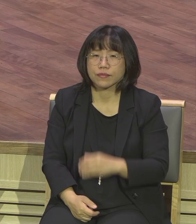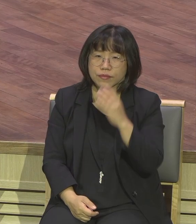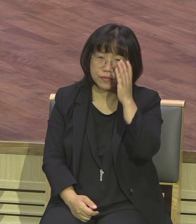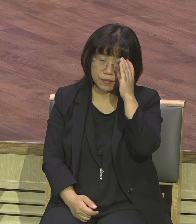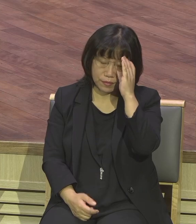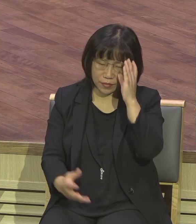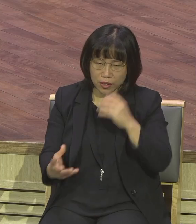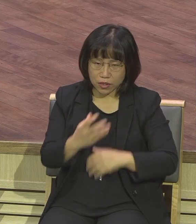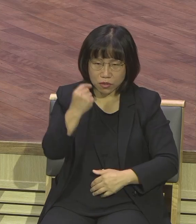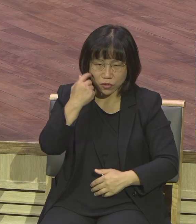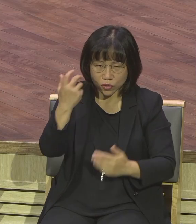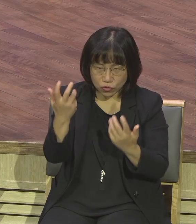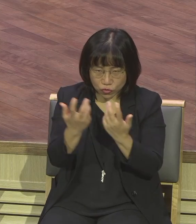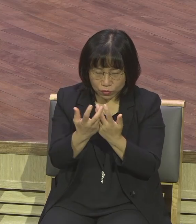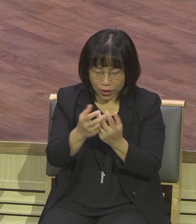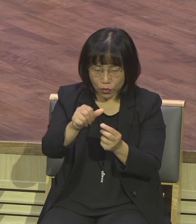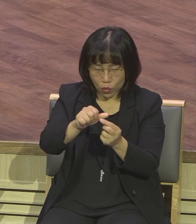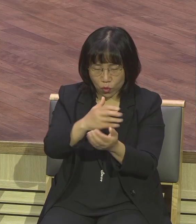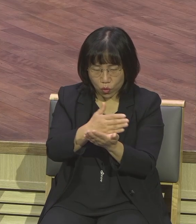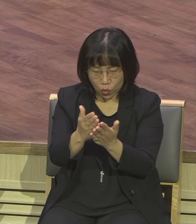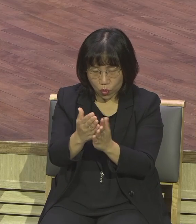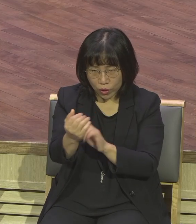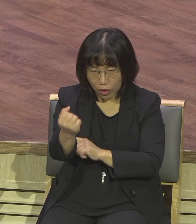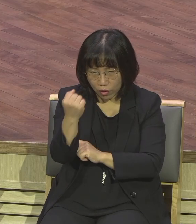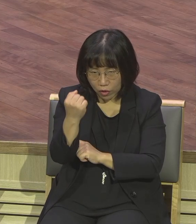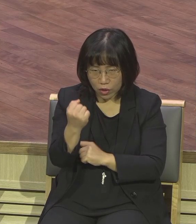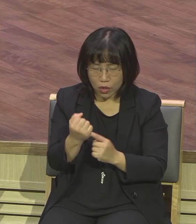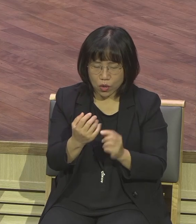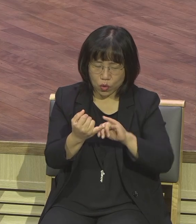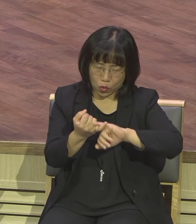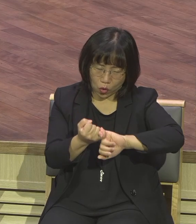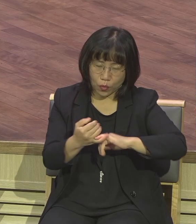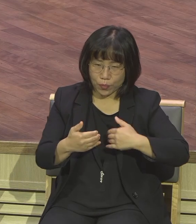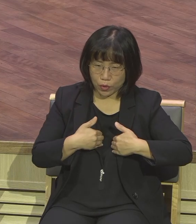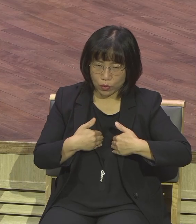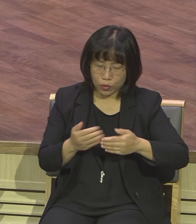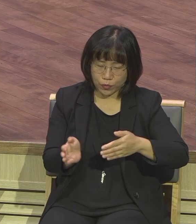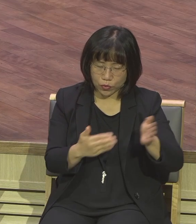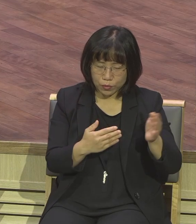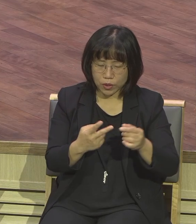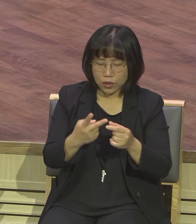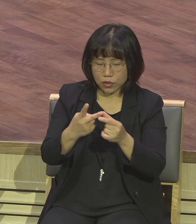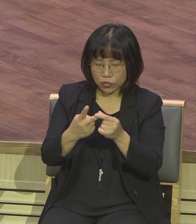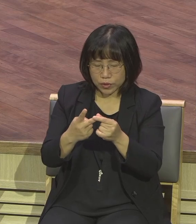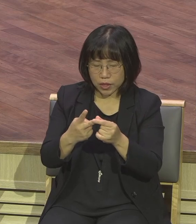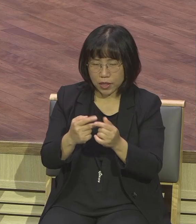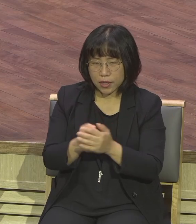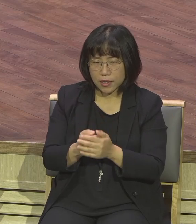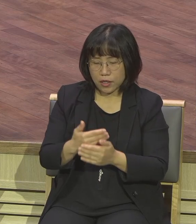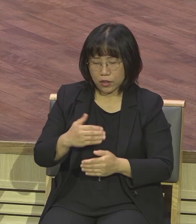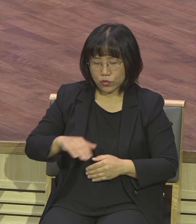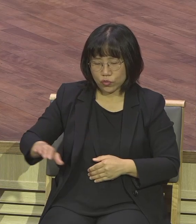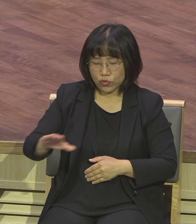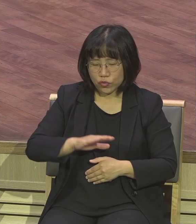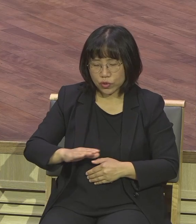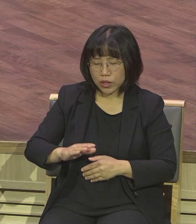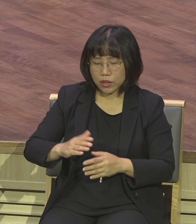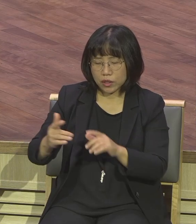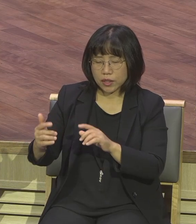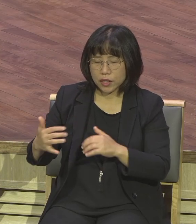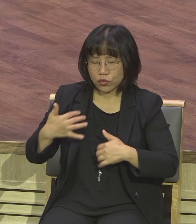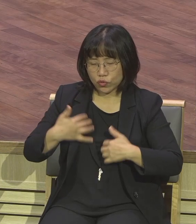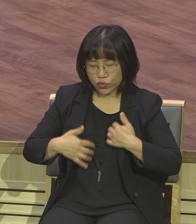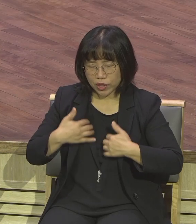되고 하나님이 약속하신 권능 우리가 누려야 될 힘 이걸 여러분이 딱 그렇게 정리해야 돼요.